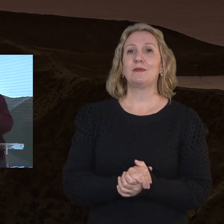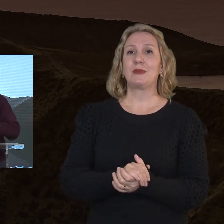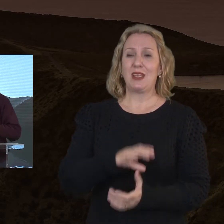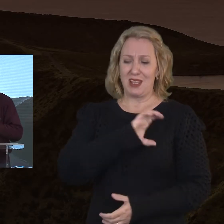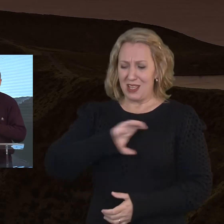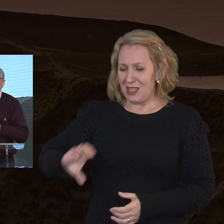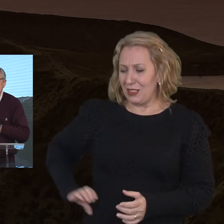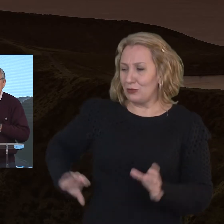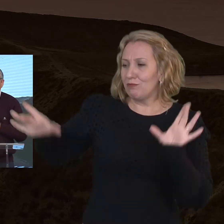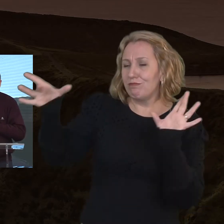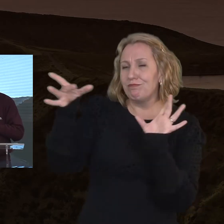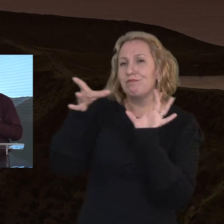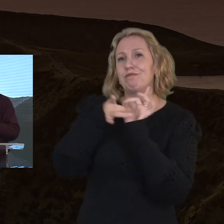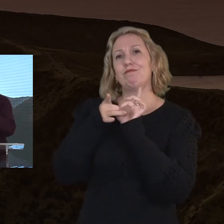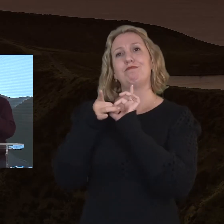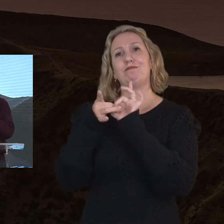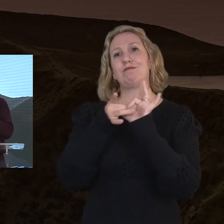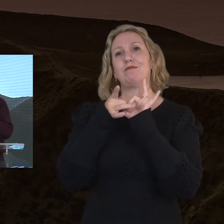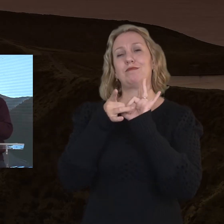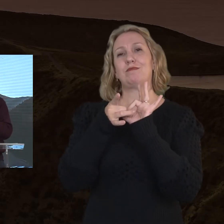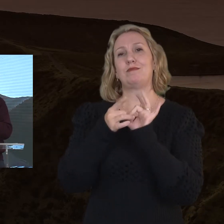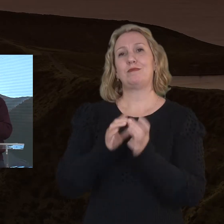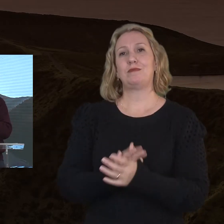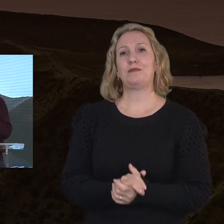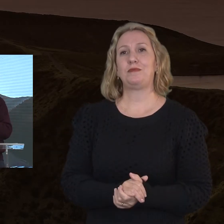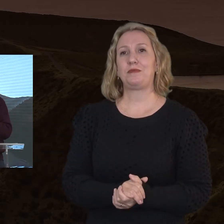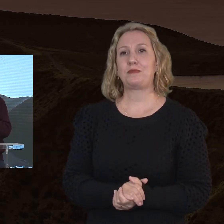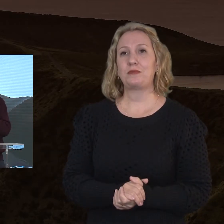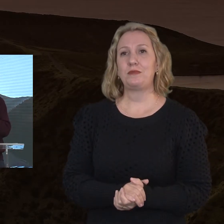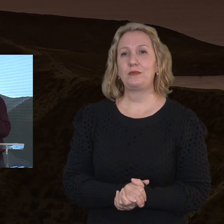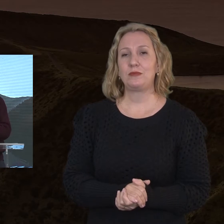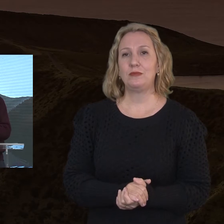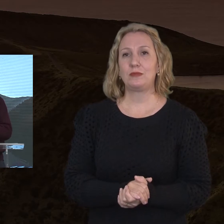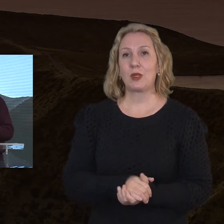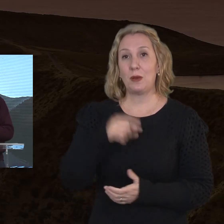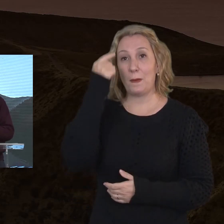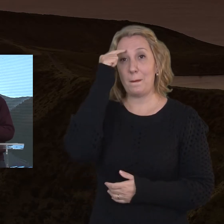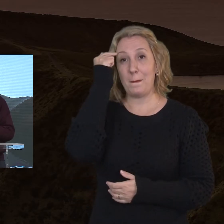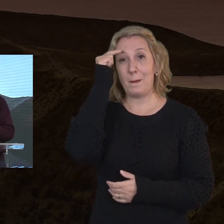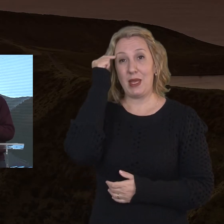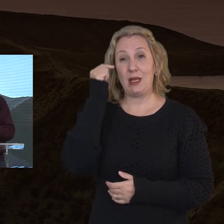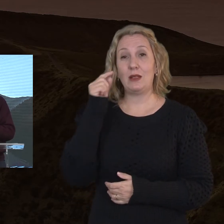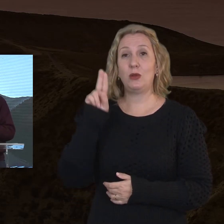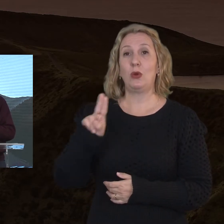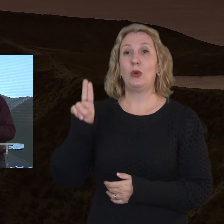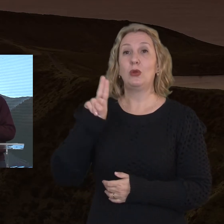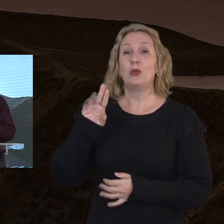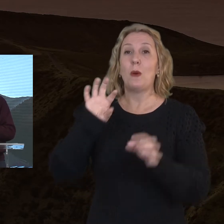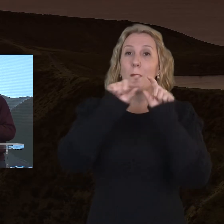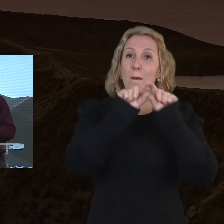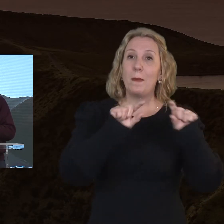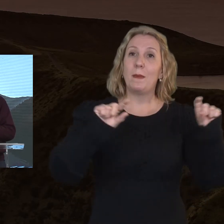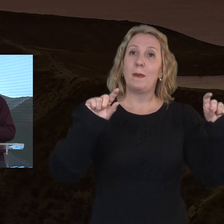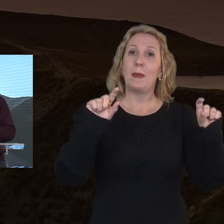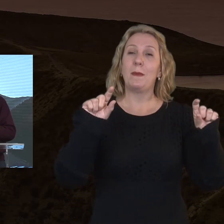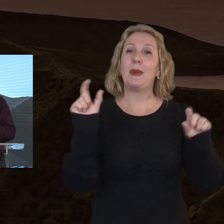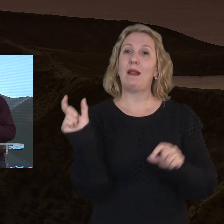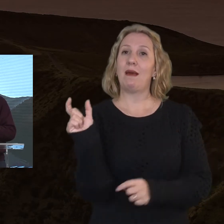cristo e eu vou usar outra palavra que a palavra que o meu pedro joão domingo de manhã conexão